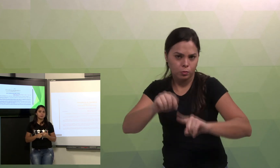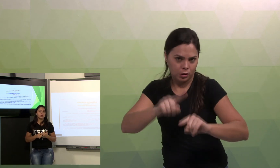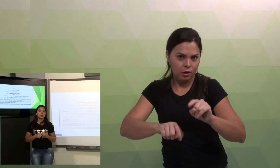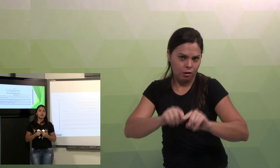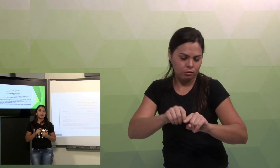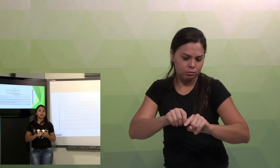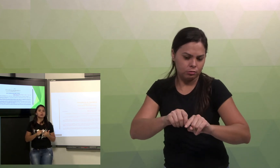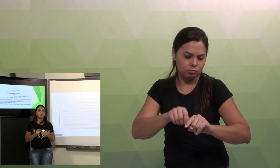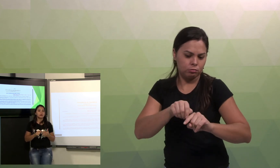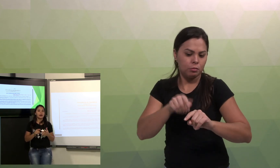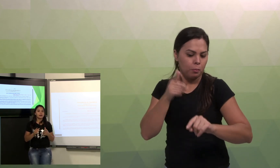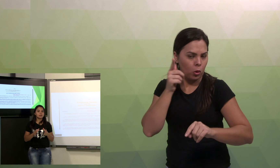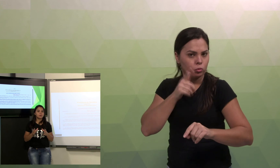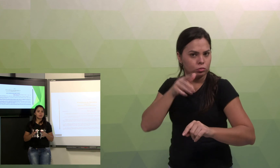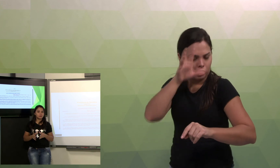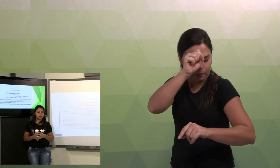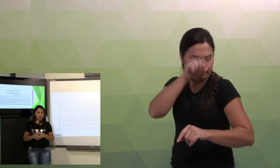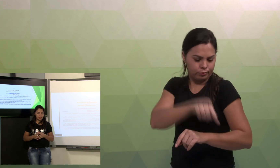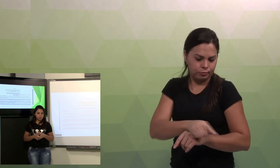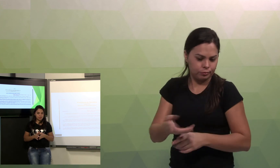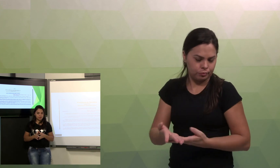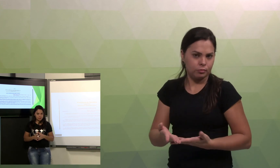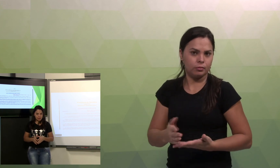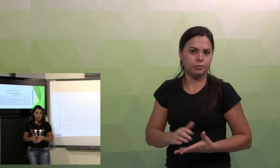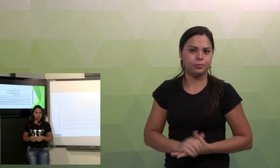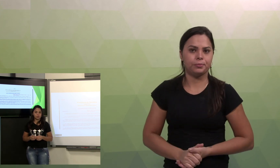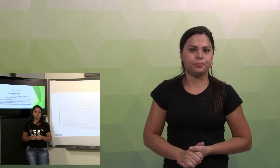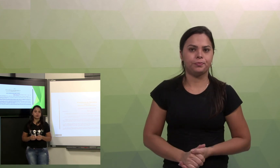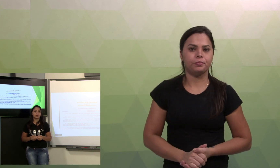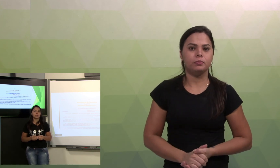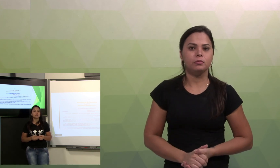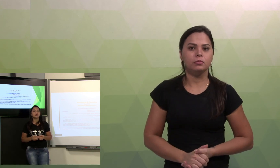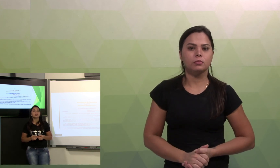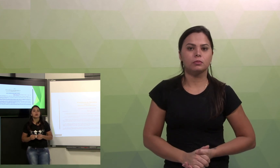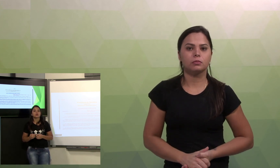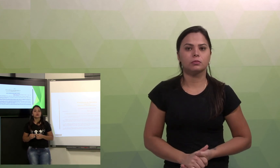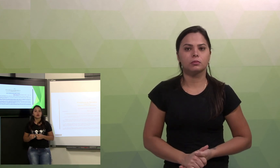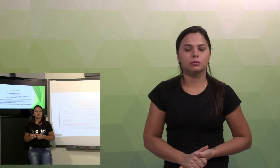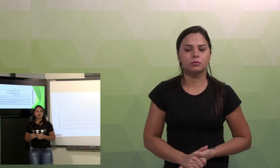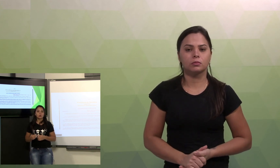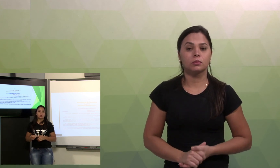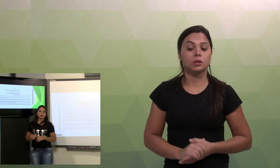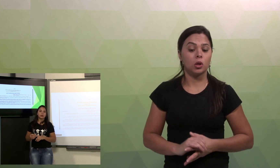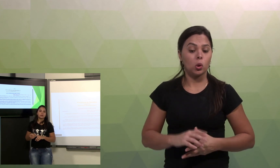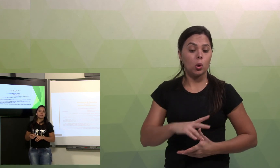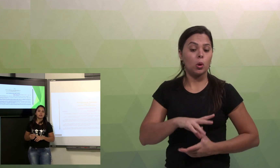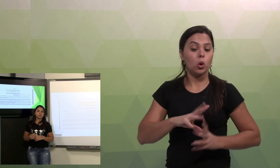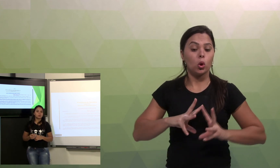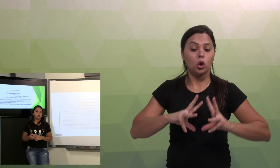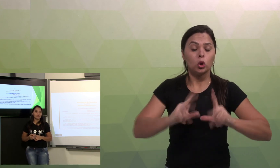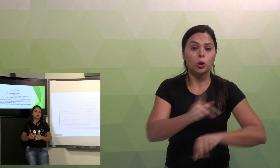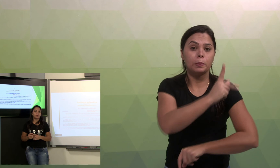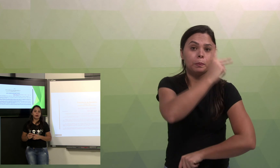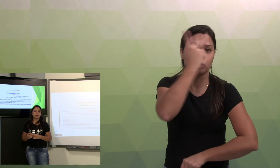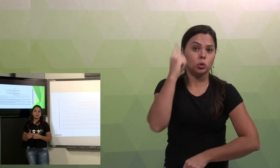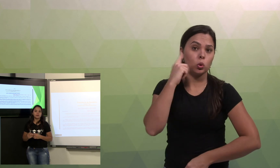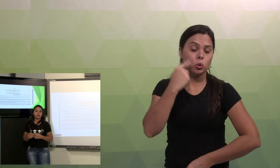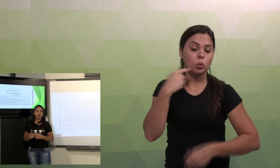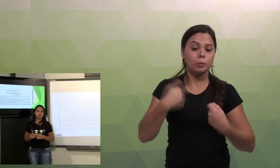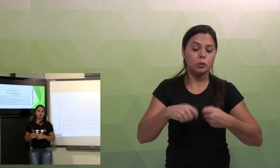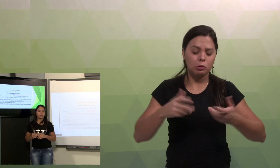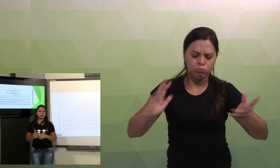professores, para suprir essa especificidade. Todo surdo tem de ser estimulado